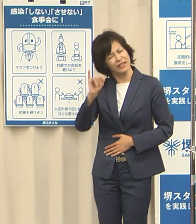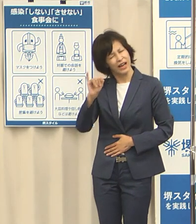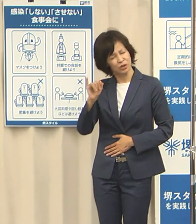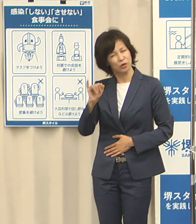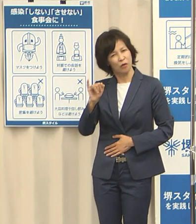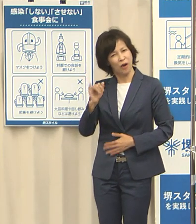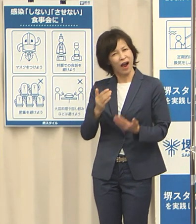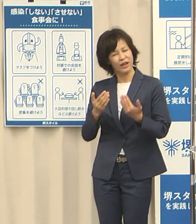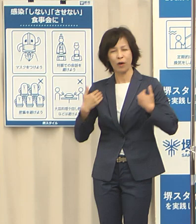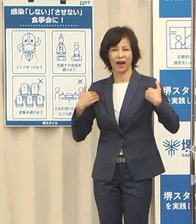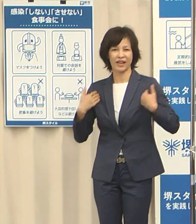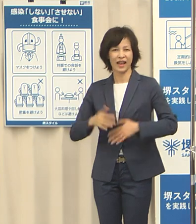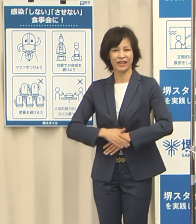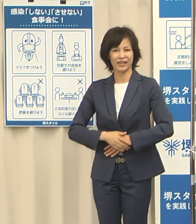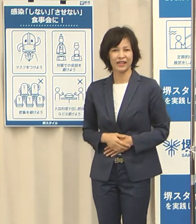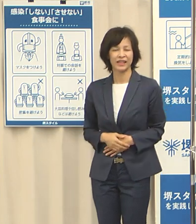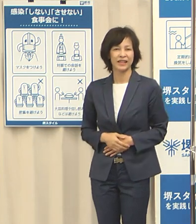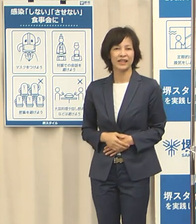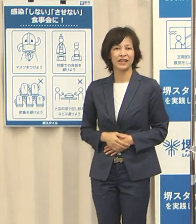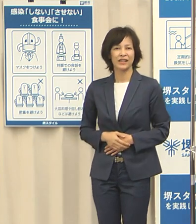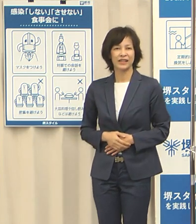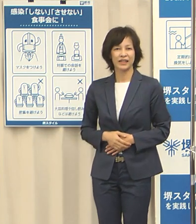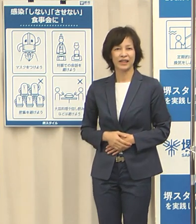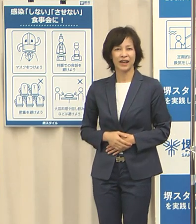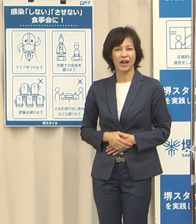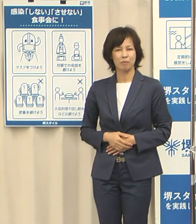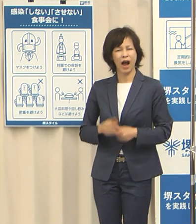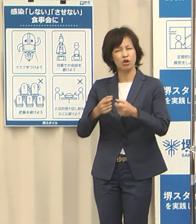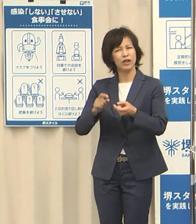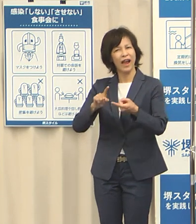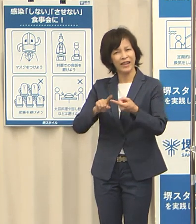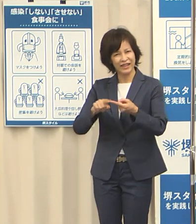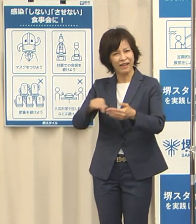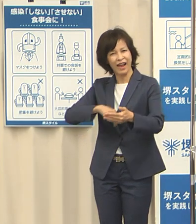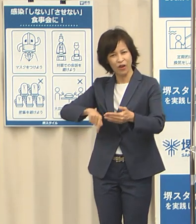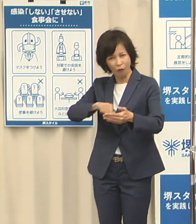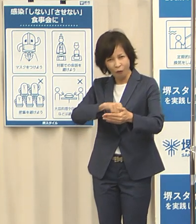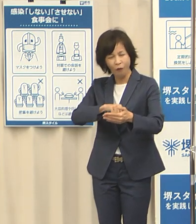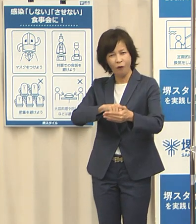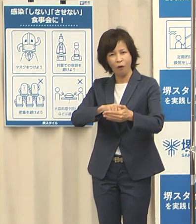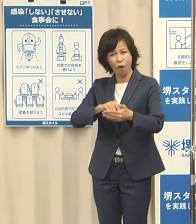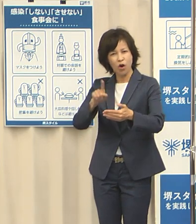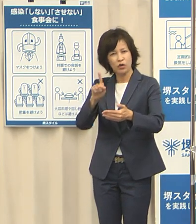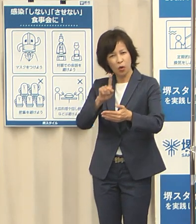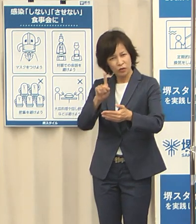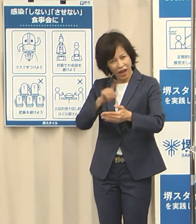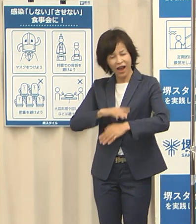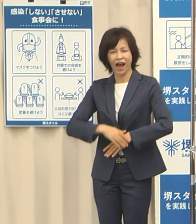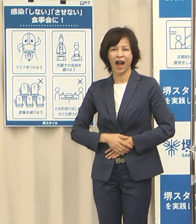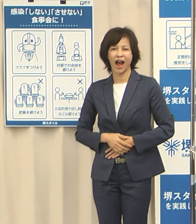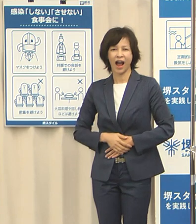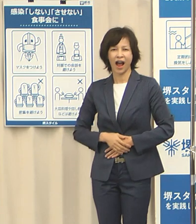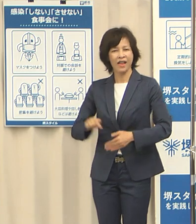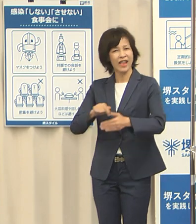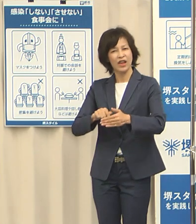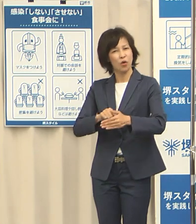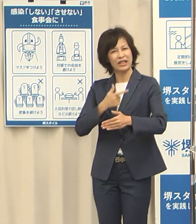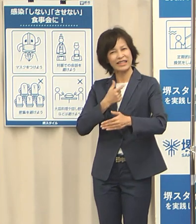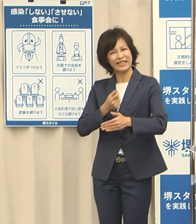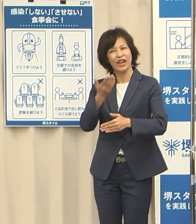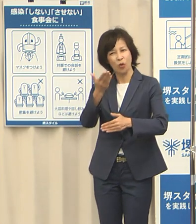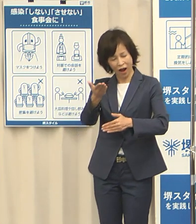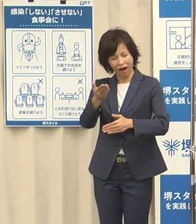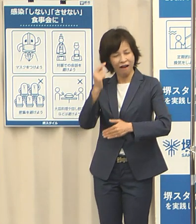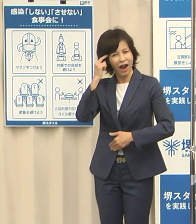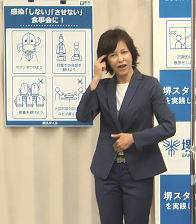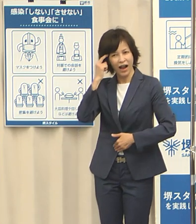ので、具体的なことを挙げながらどんなコネクティッドデスクにしていきたいかというところを市長のお考えをお